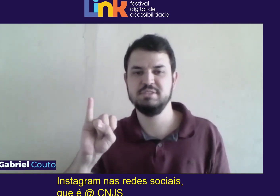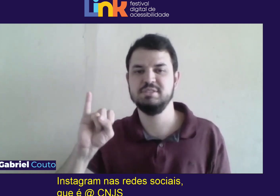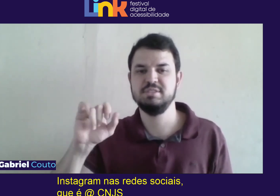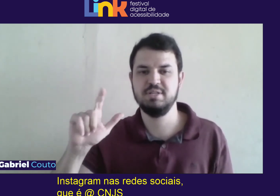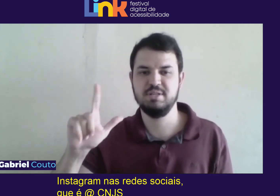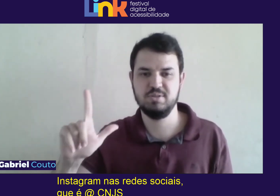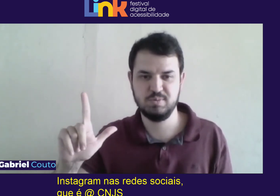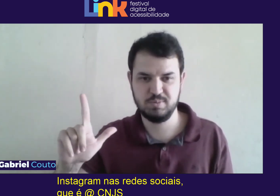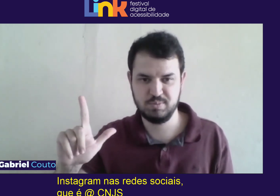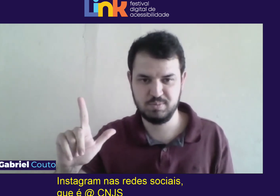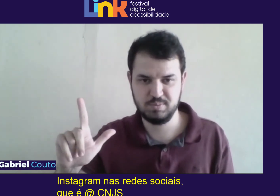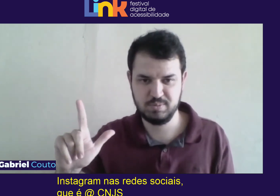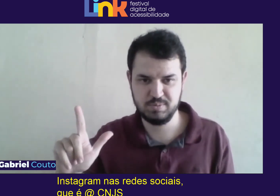@cnjs.Brasil.